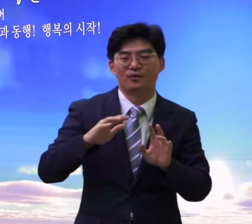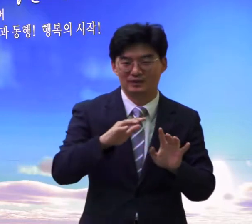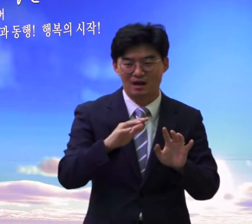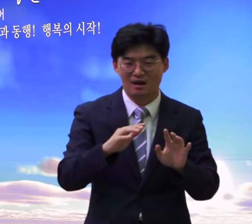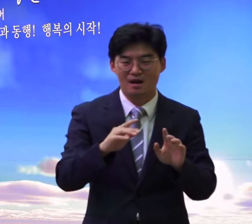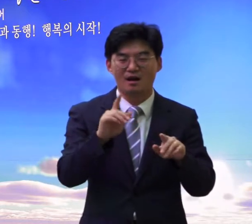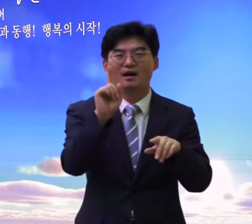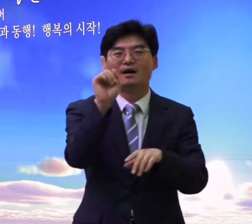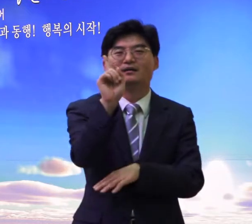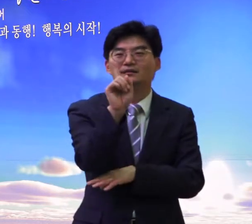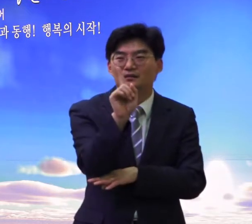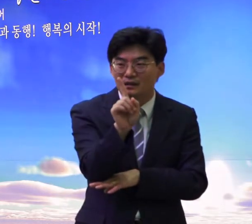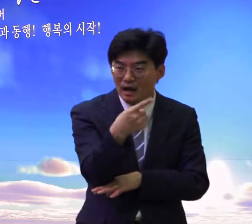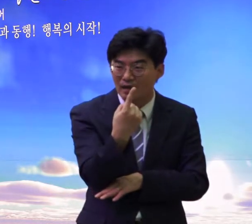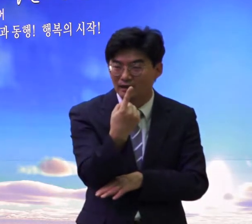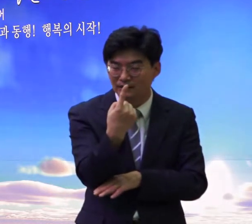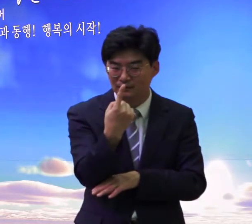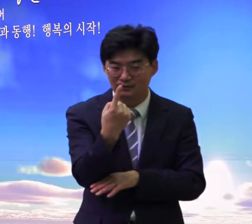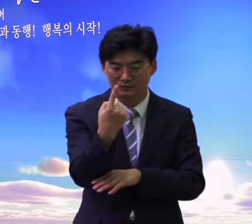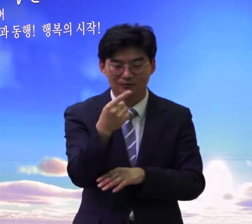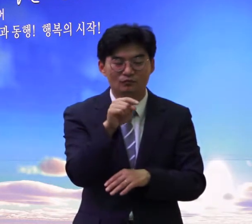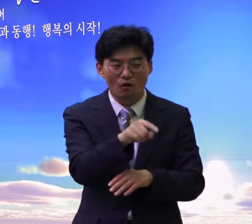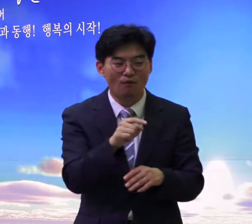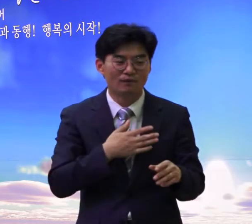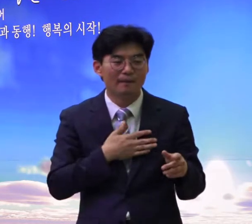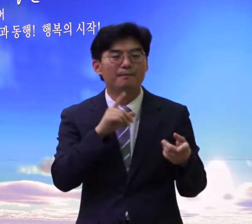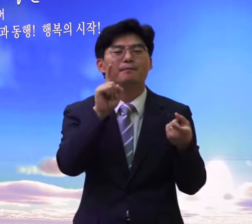그 사람들이 400명이나 되었다는 것이죠.